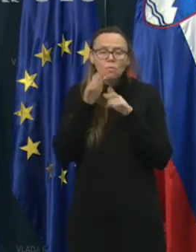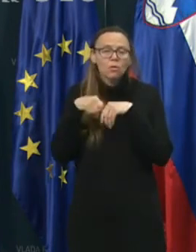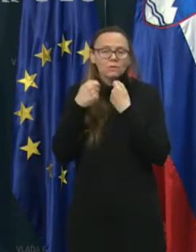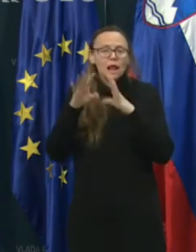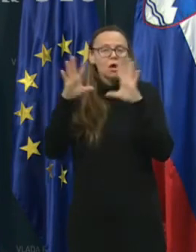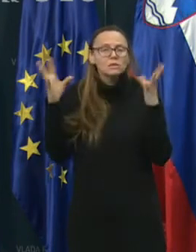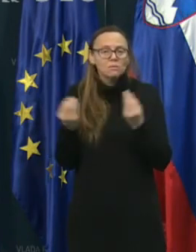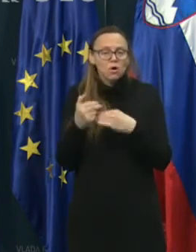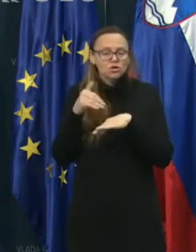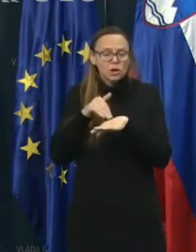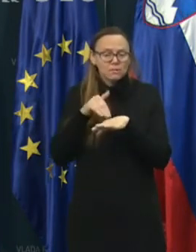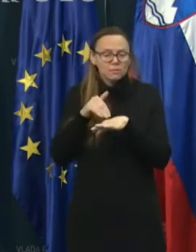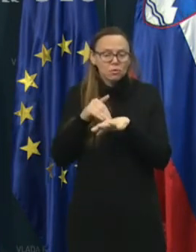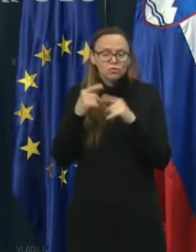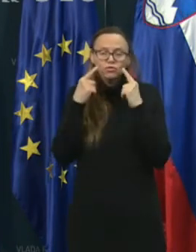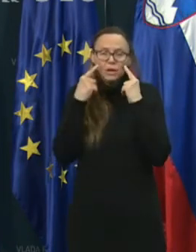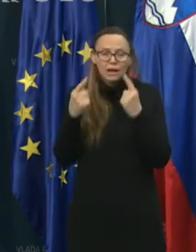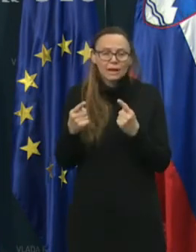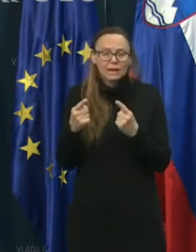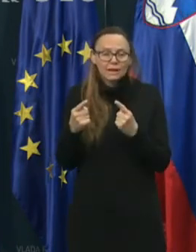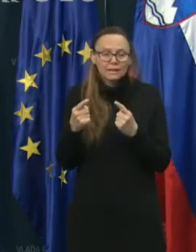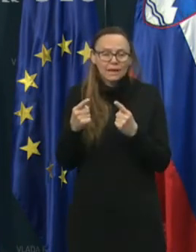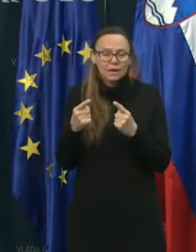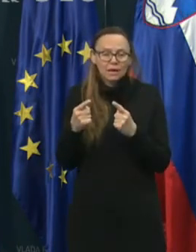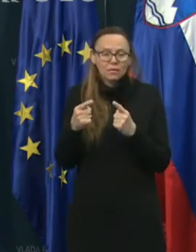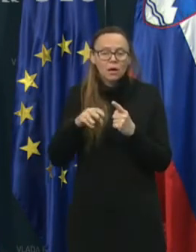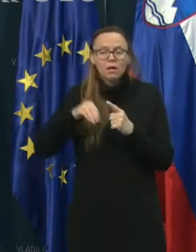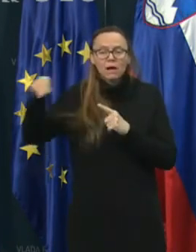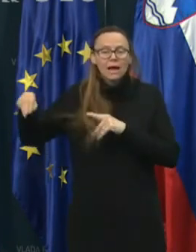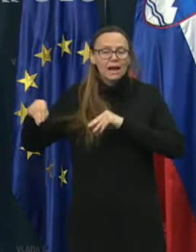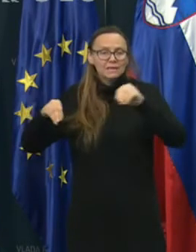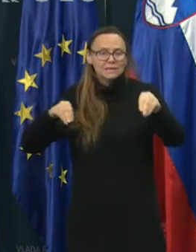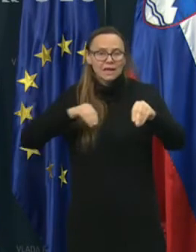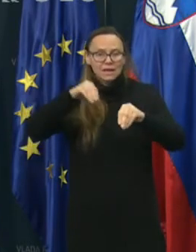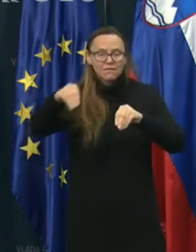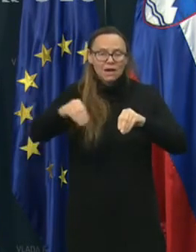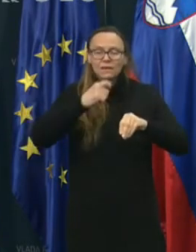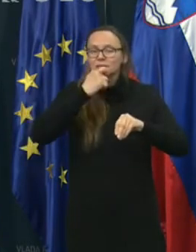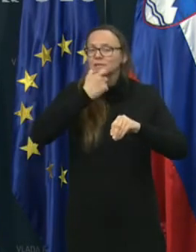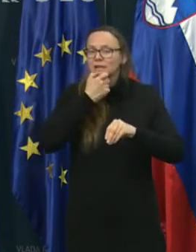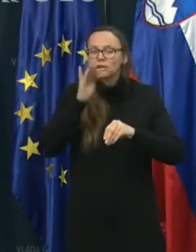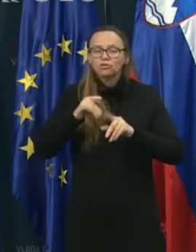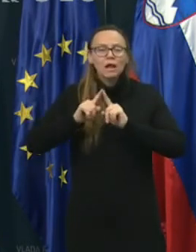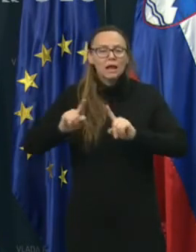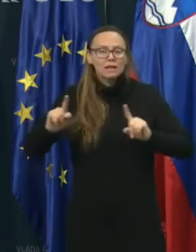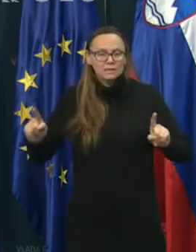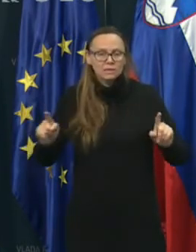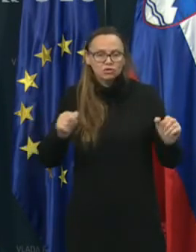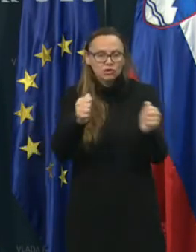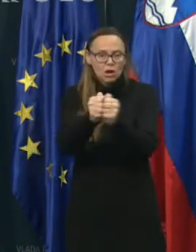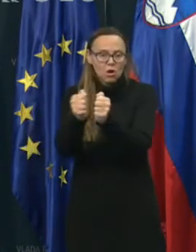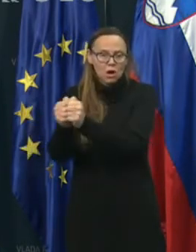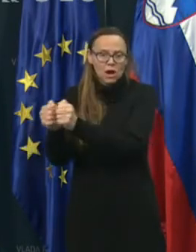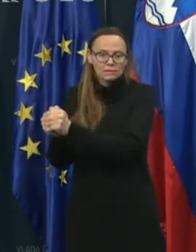glede razseljevanja starejših na različne lokacije. Hvala.